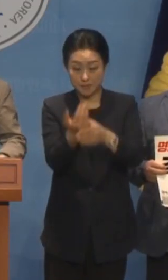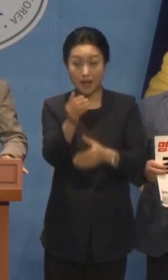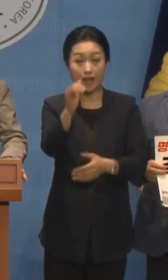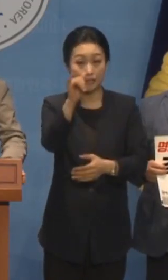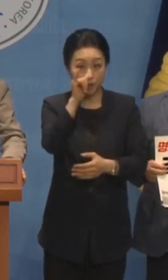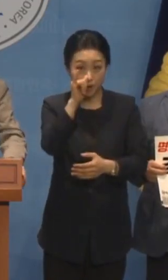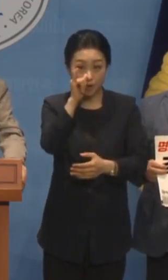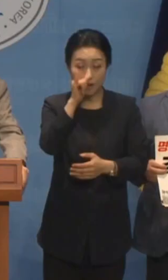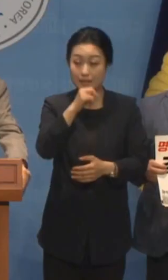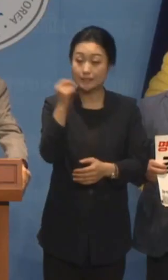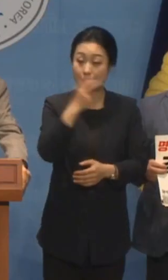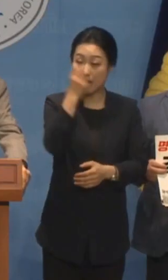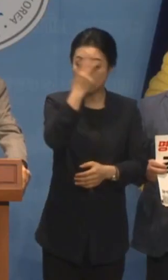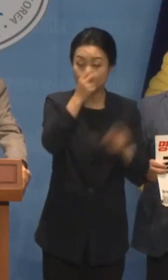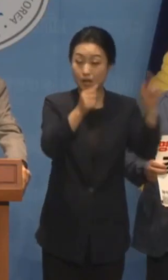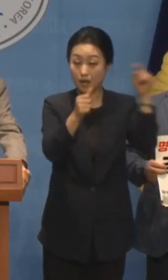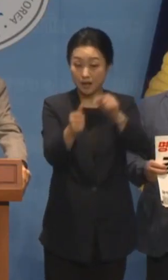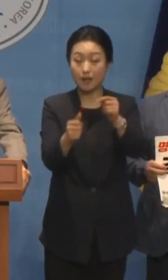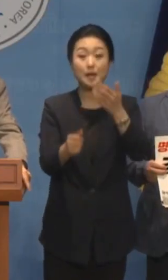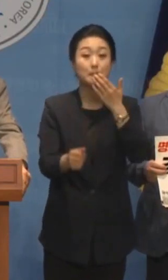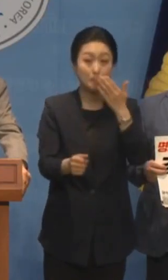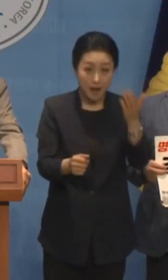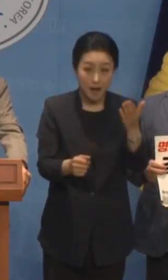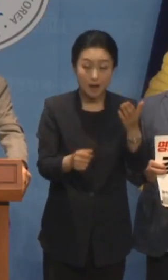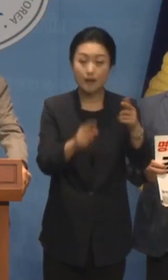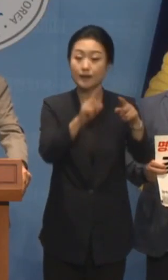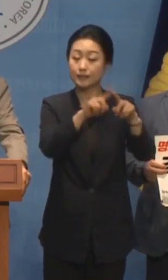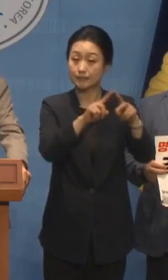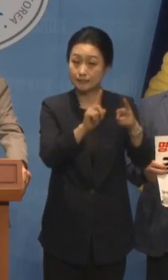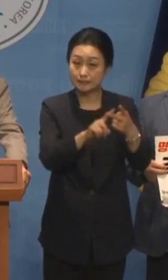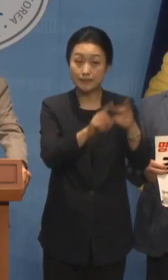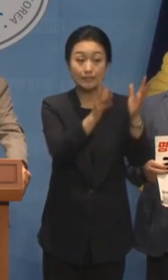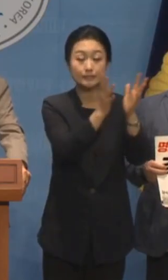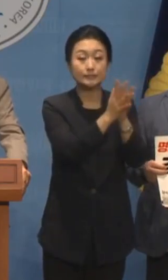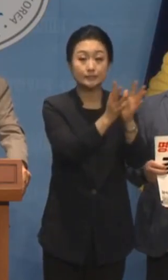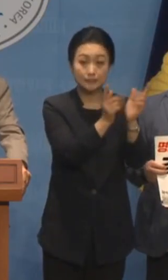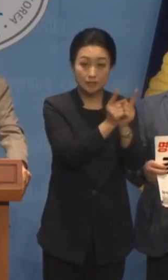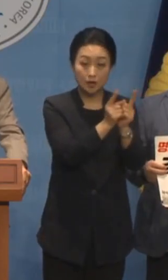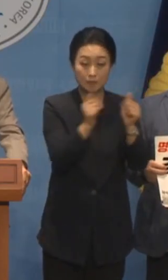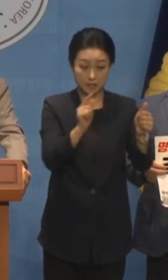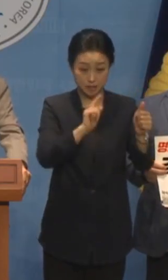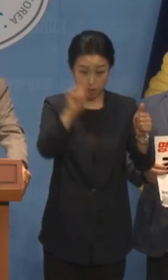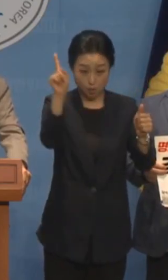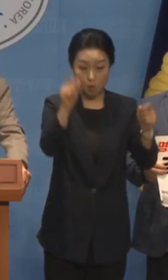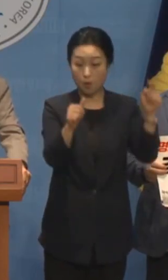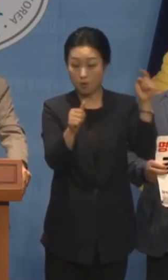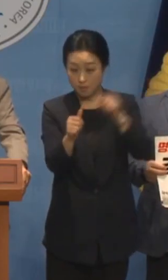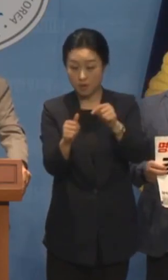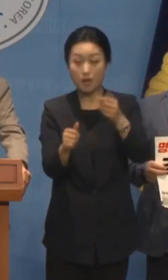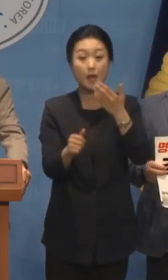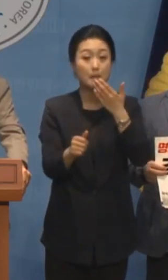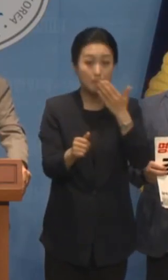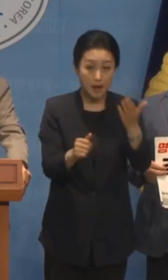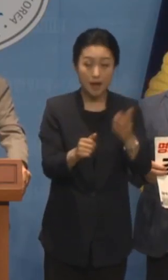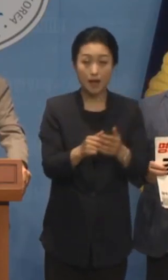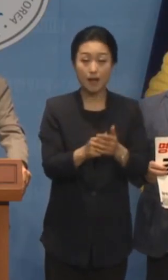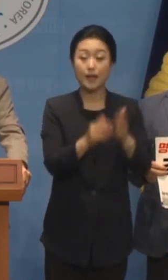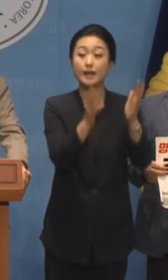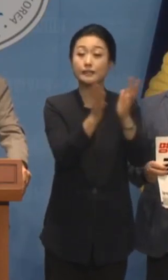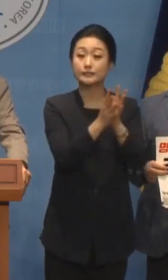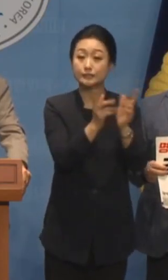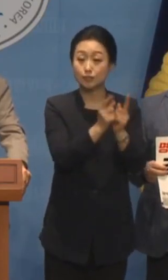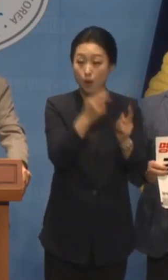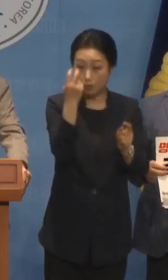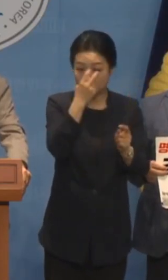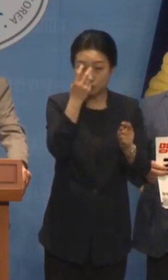판단되면 재수사를 직접 지시할 수도 있고 직접 기소하라고 명령할 수도 있습니다. 직접